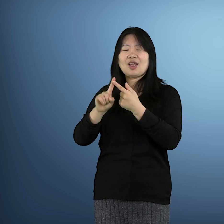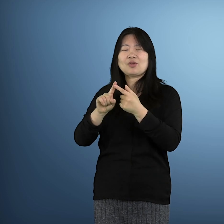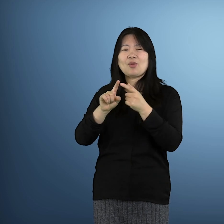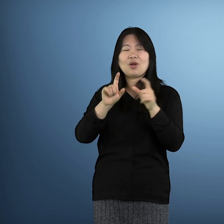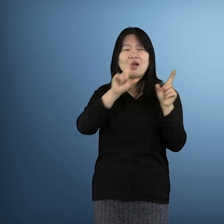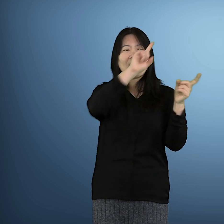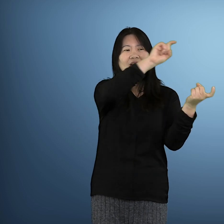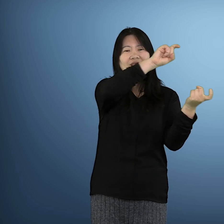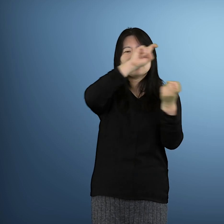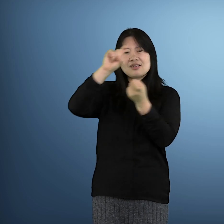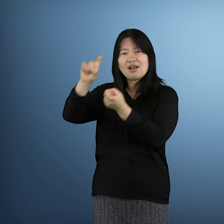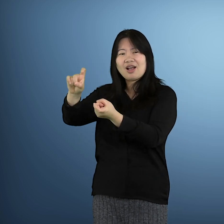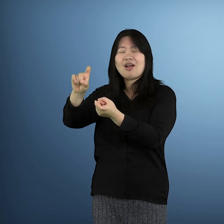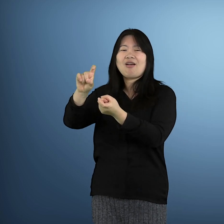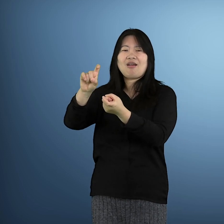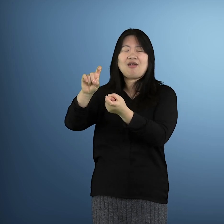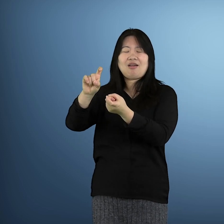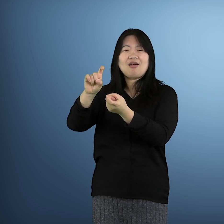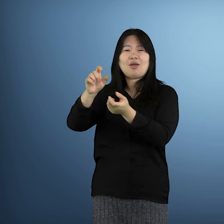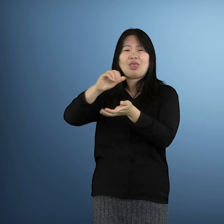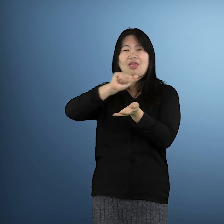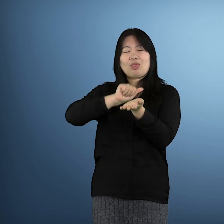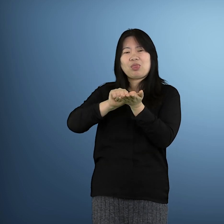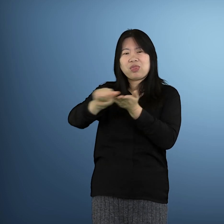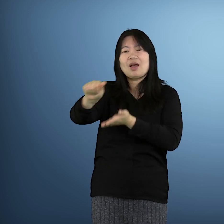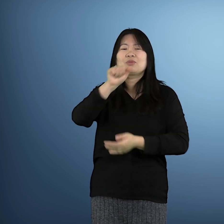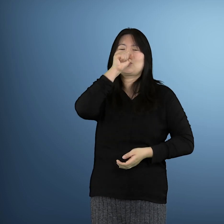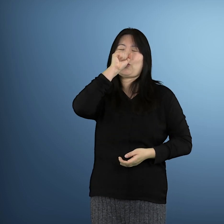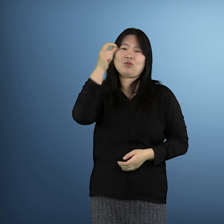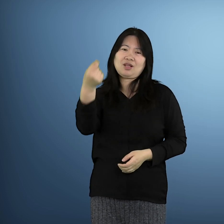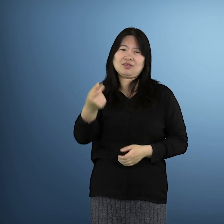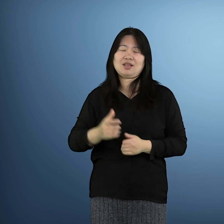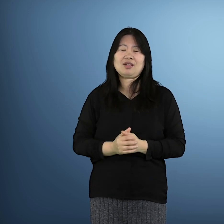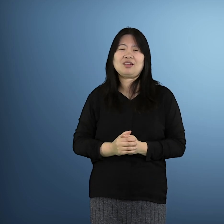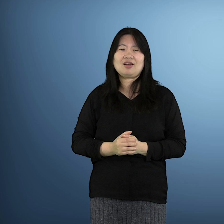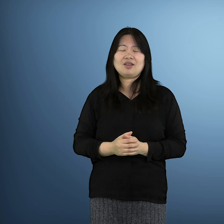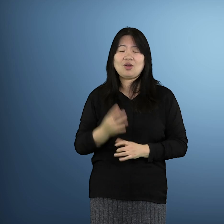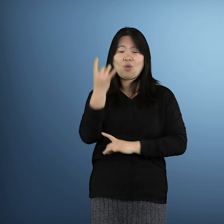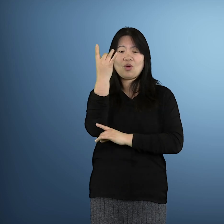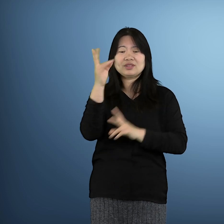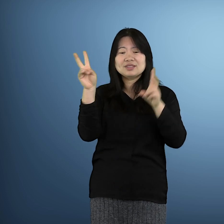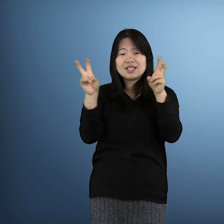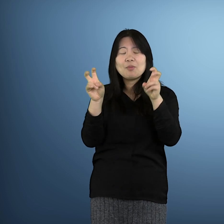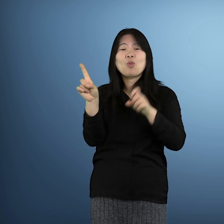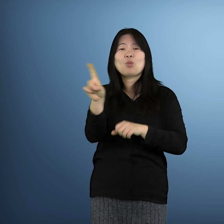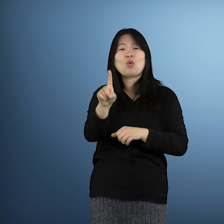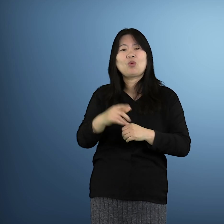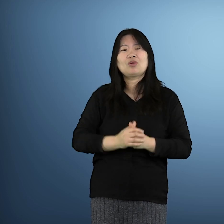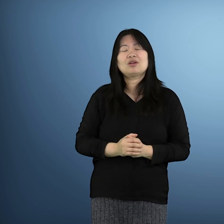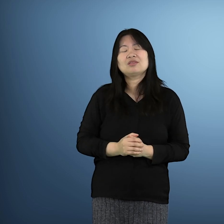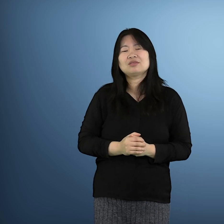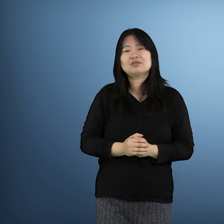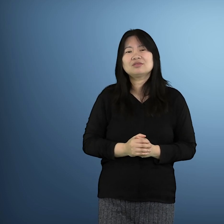번역을 했으면 좋았을 뻔했다라는 아쉬움이 묻어납니다. 원 제목이 뭐냐면